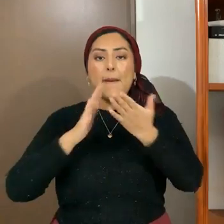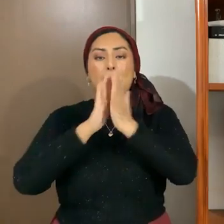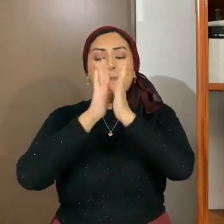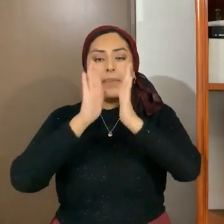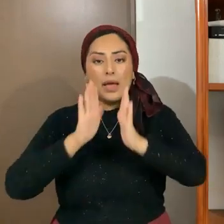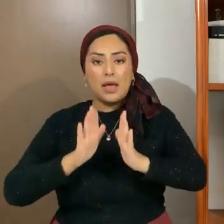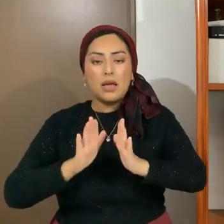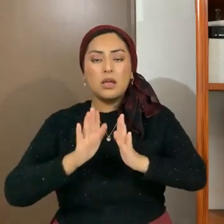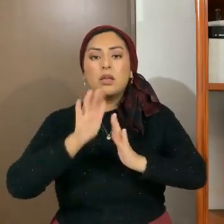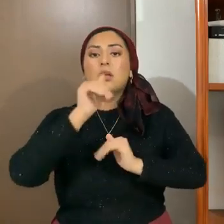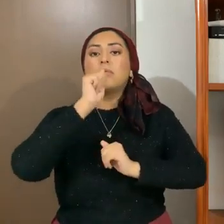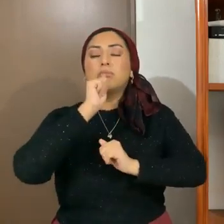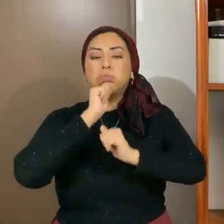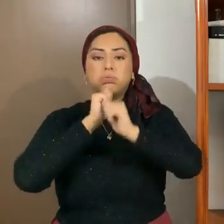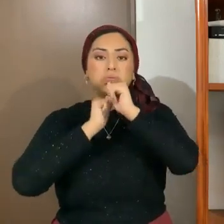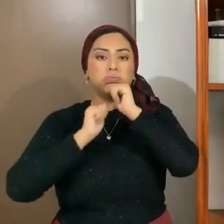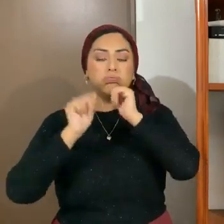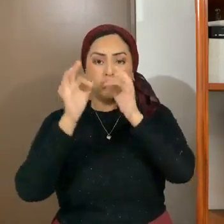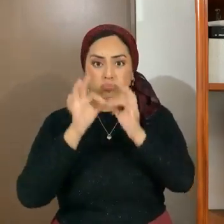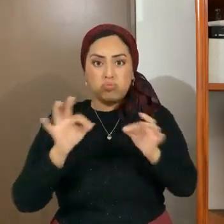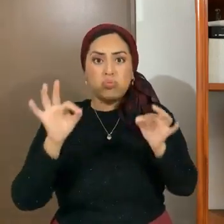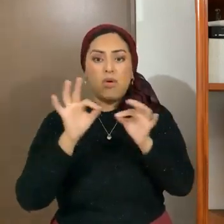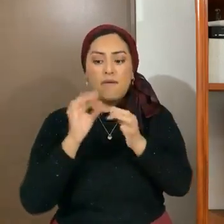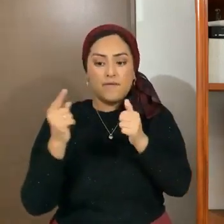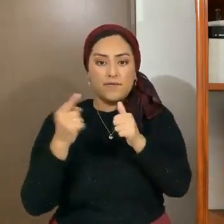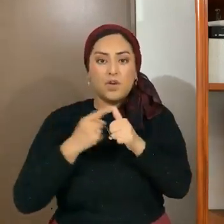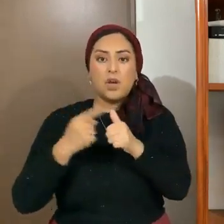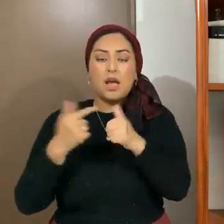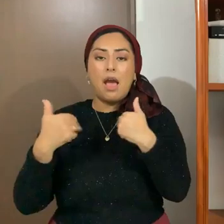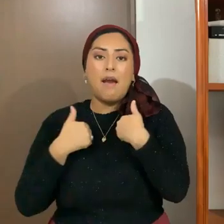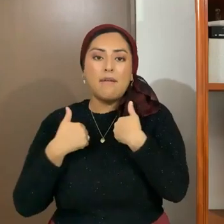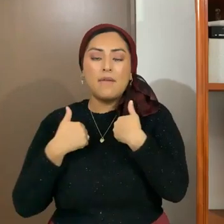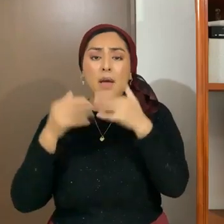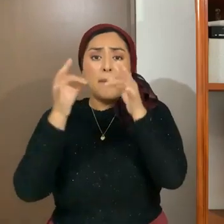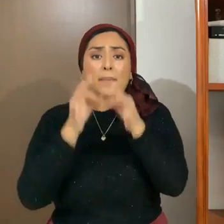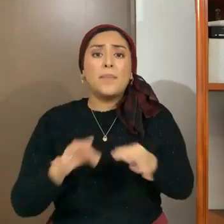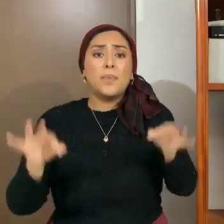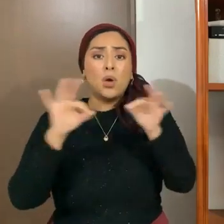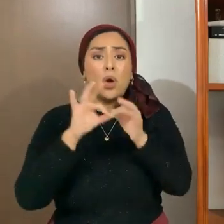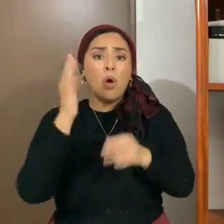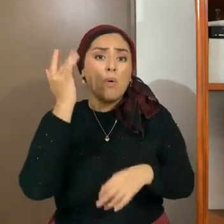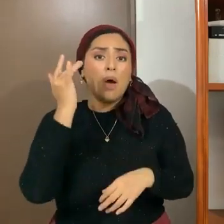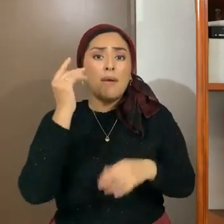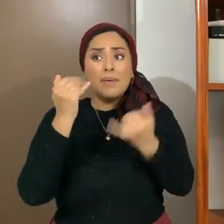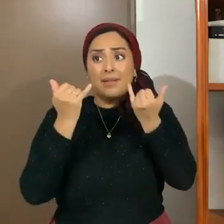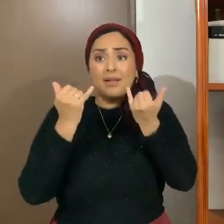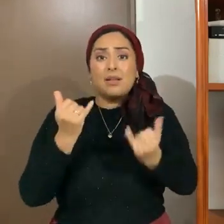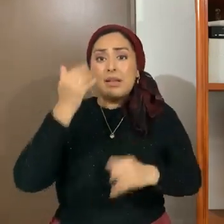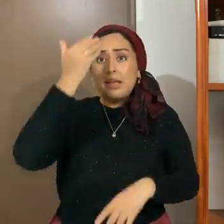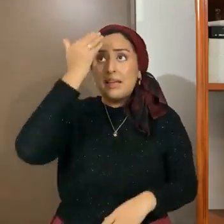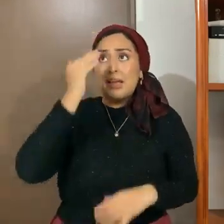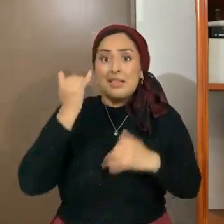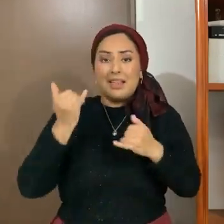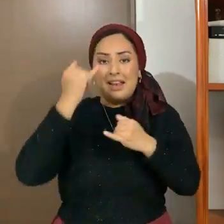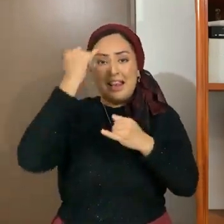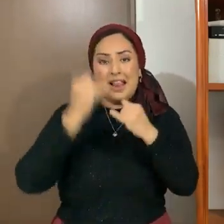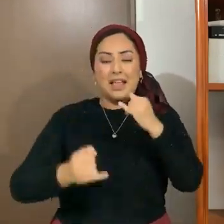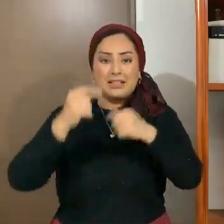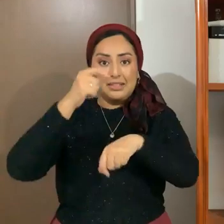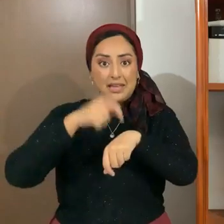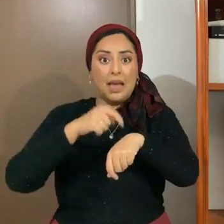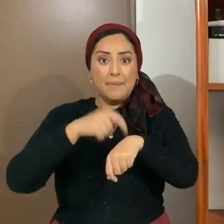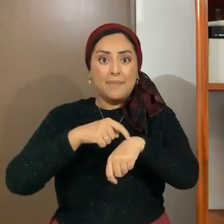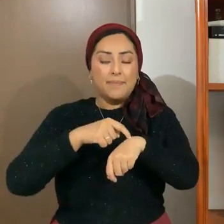Los vamos a ver más adelante, pero esto es muy importante. ¿Por qué? Porque el Eterno en estos últimos tiempos, como lo